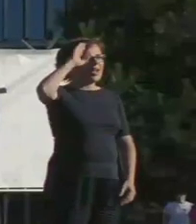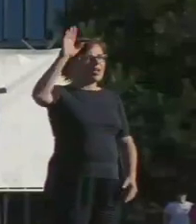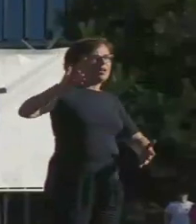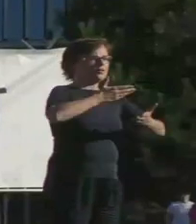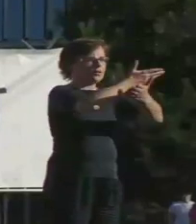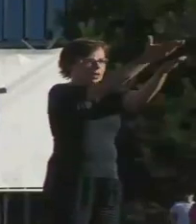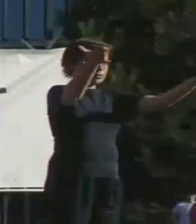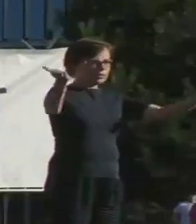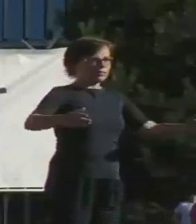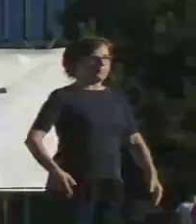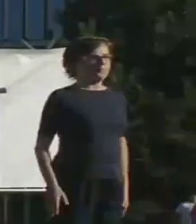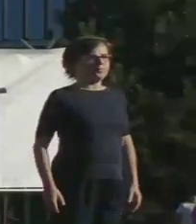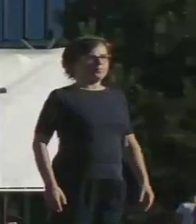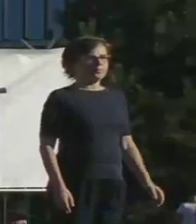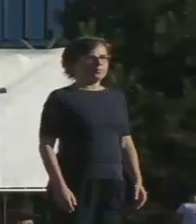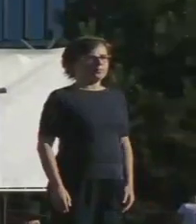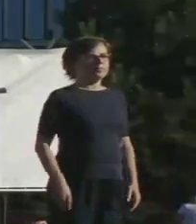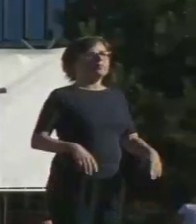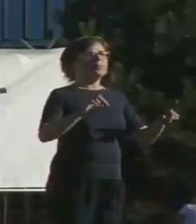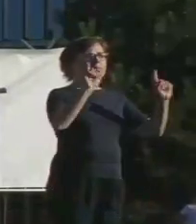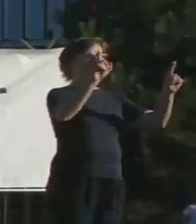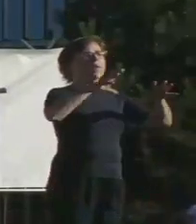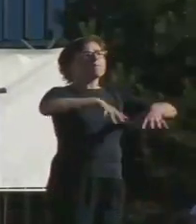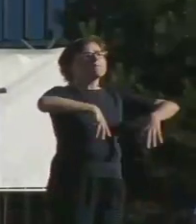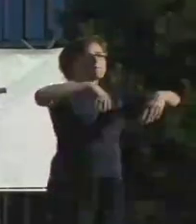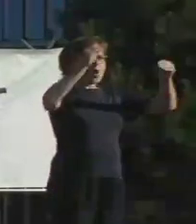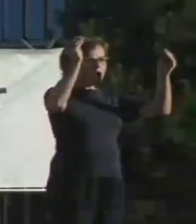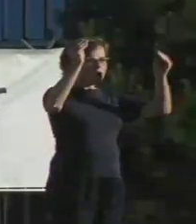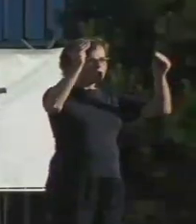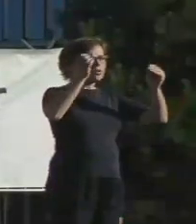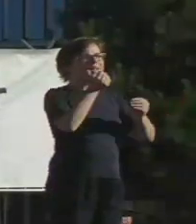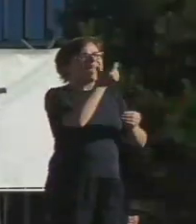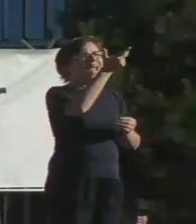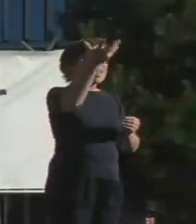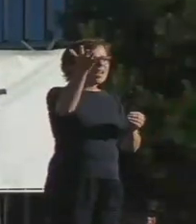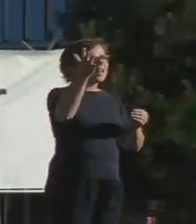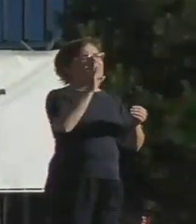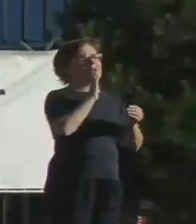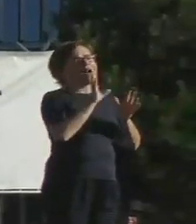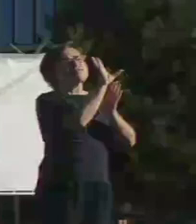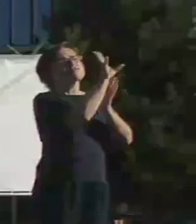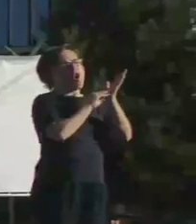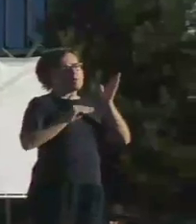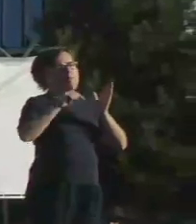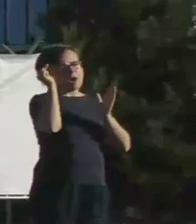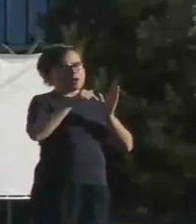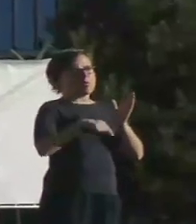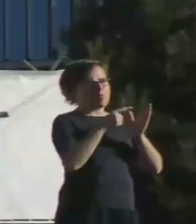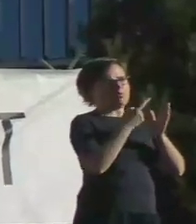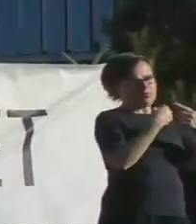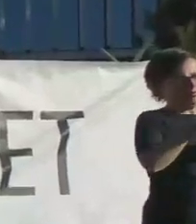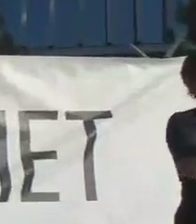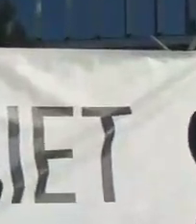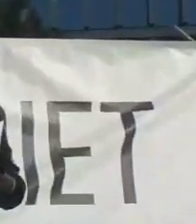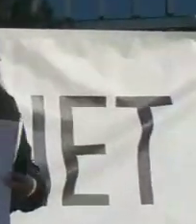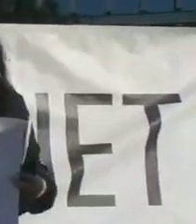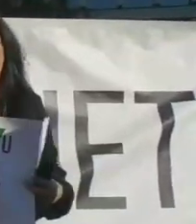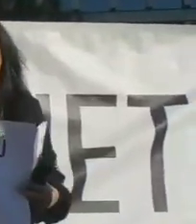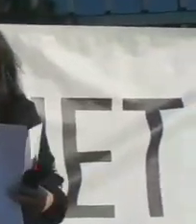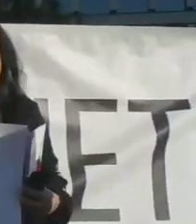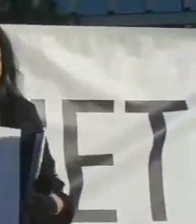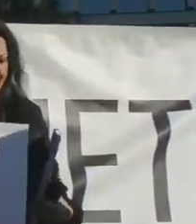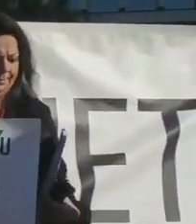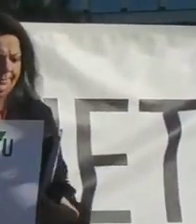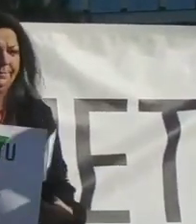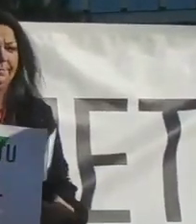Cześć osoby! Na początek takich kilka formalności, czyli po pierwsze mamy